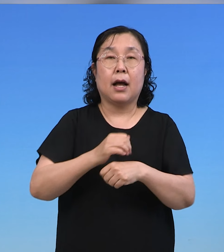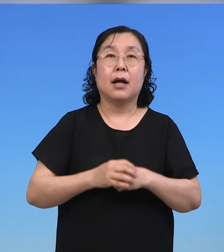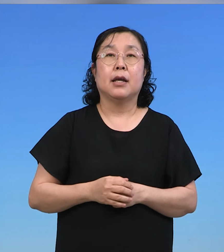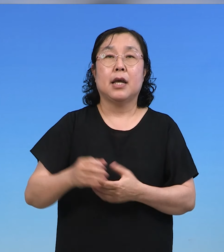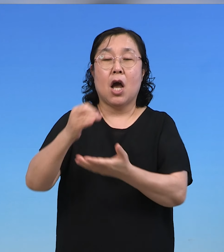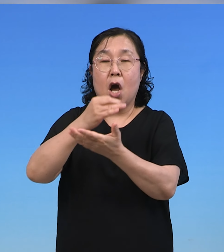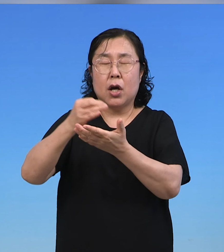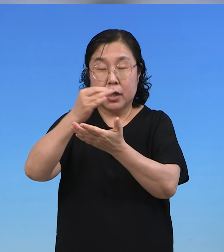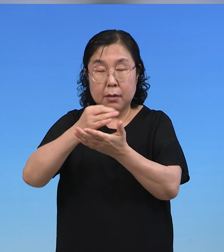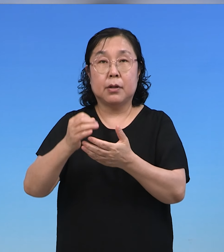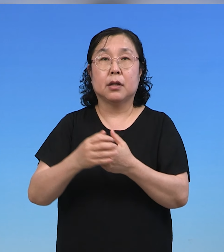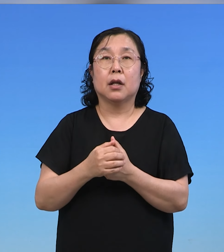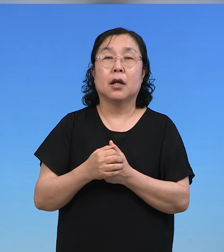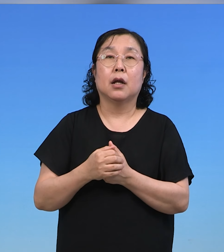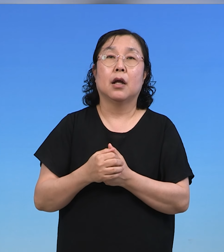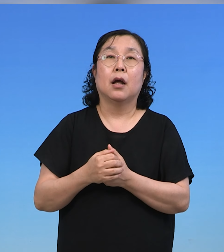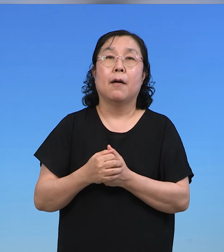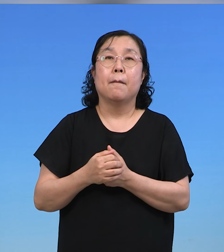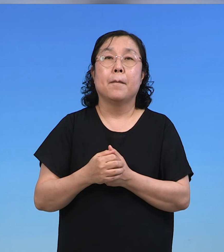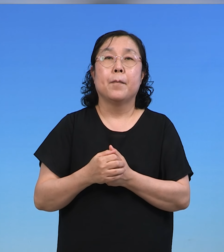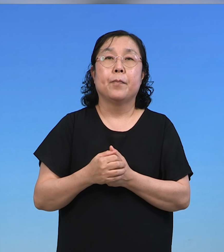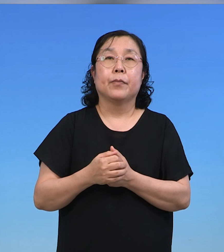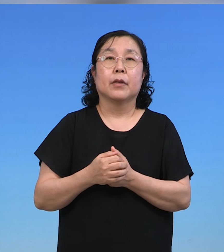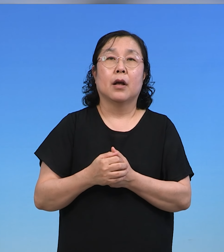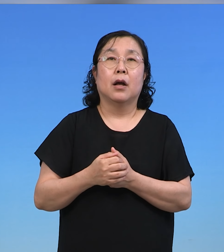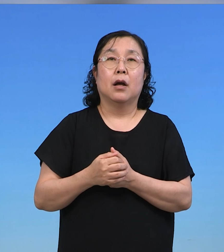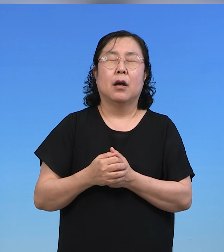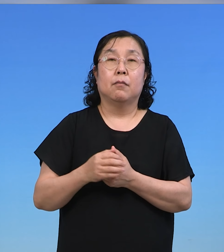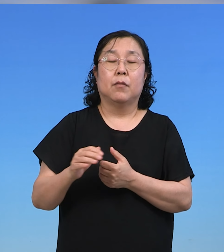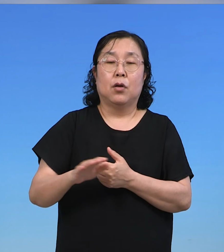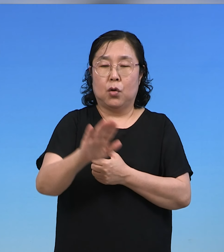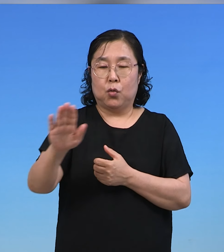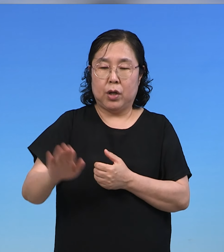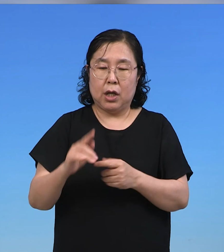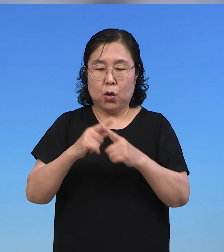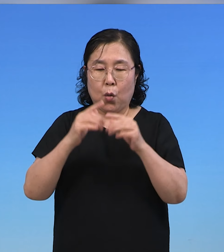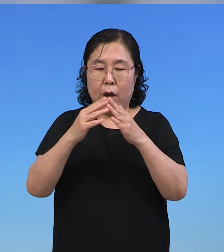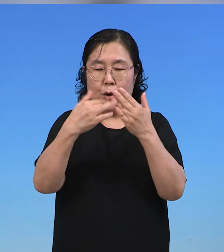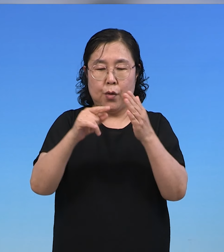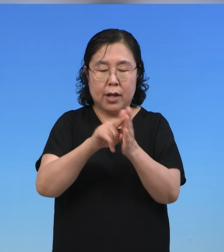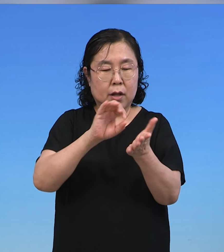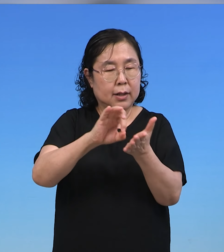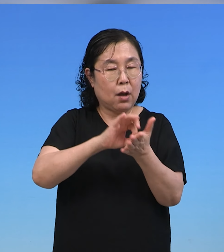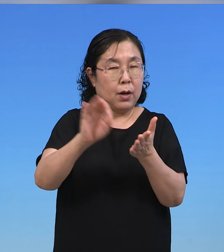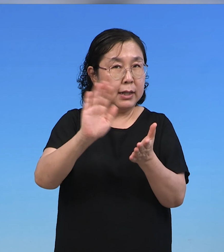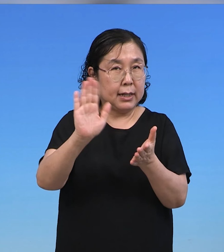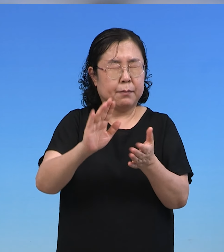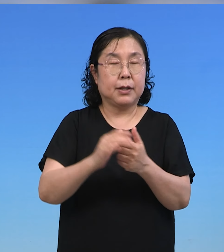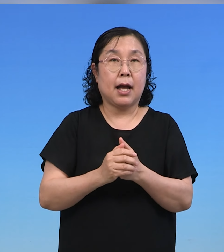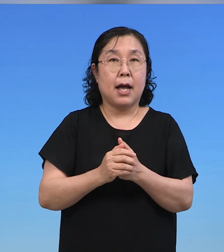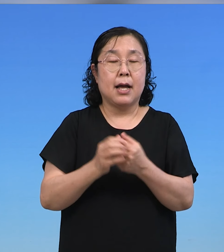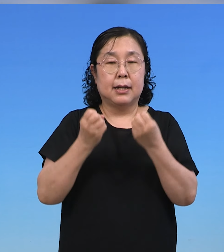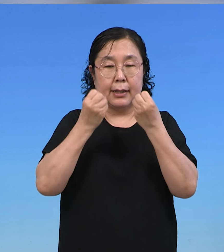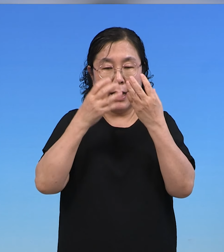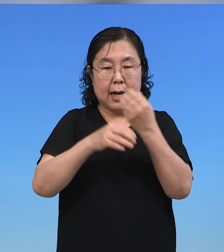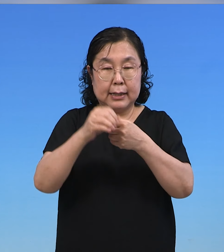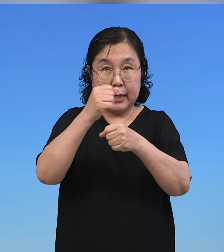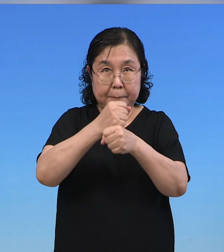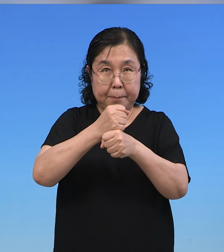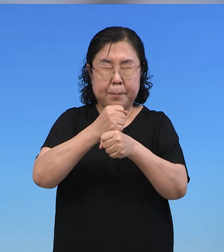이 헌금은 뭐 이것 갖고 우리 부속실 하나 만드는데 이렇게 쓰지 않습니다. 이 창립주일의